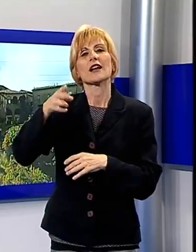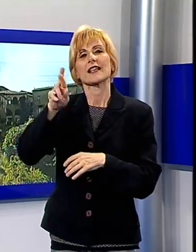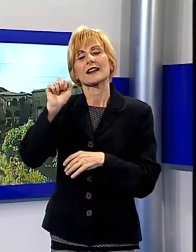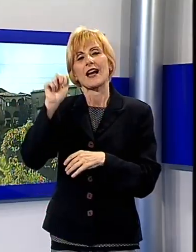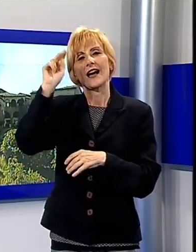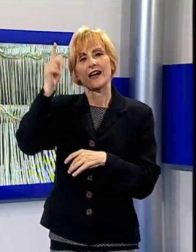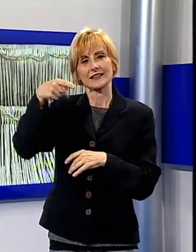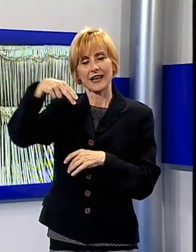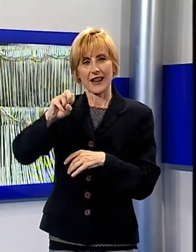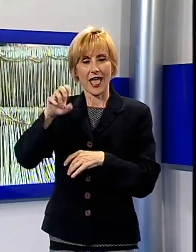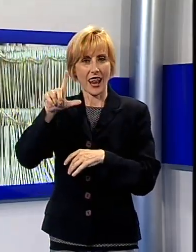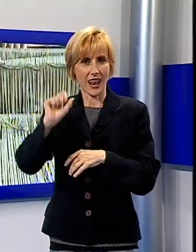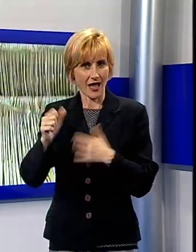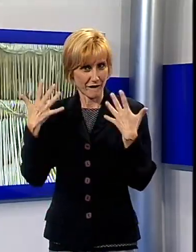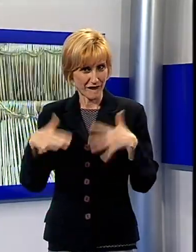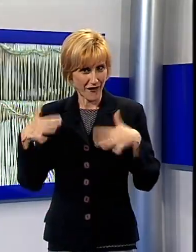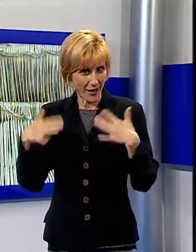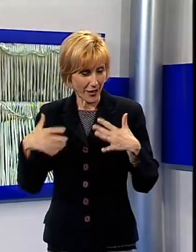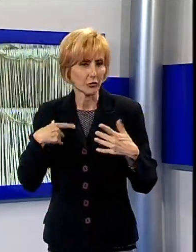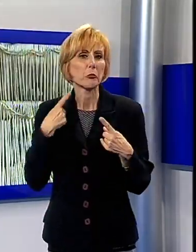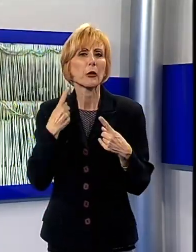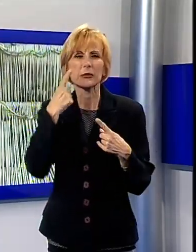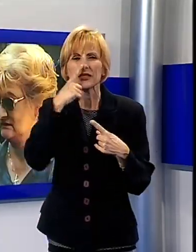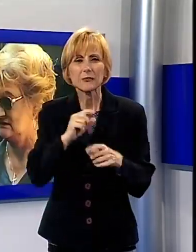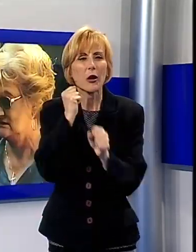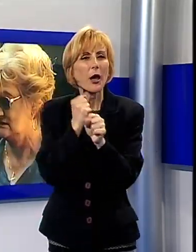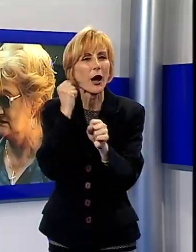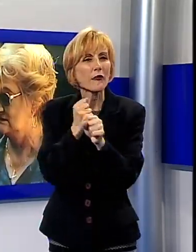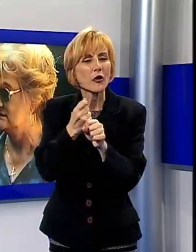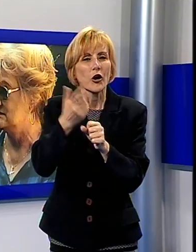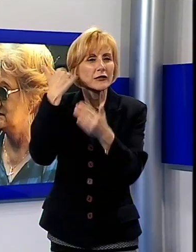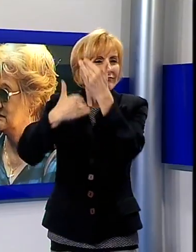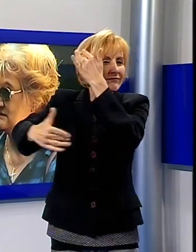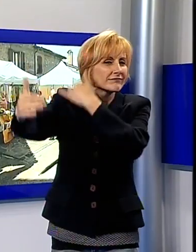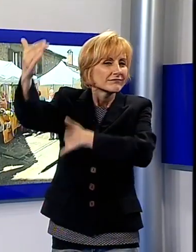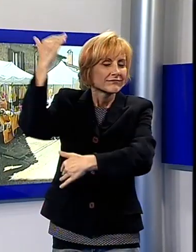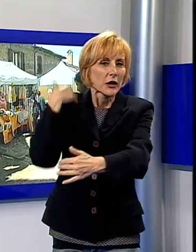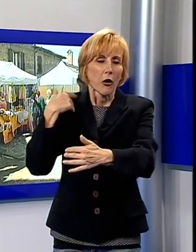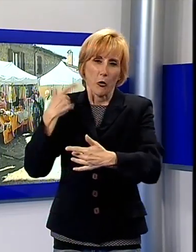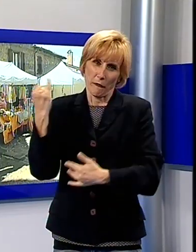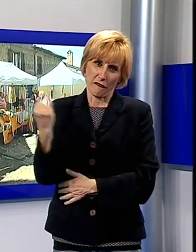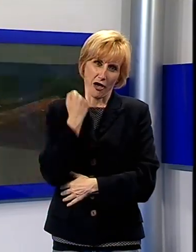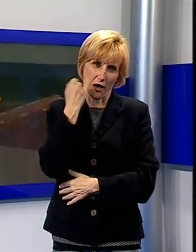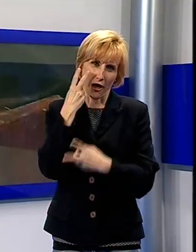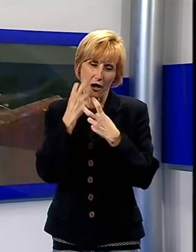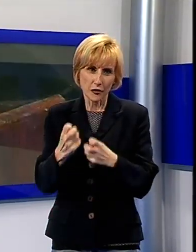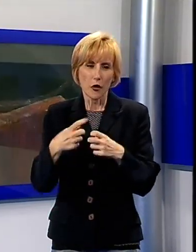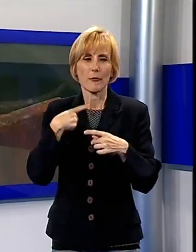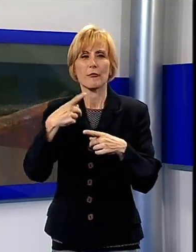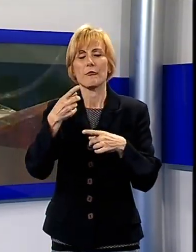quei mestieri che facevano parte della vita quotidiana di un tempo. Nel passato non era difficile trovare qualcuno che facesse gli zoccoli utilizzando